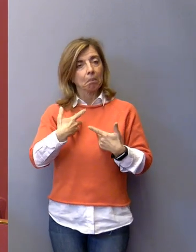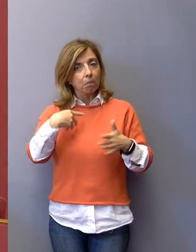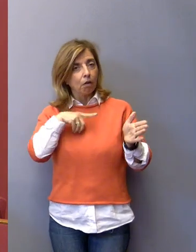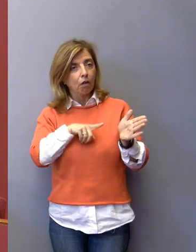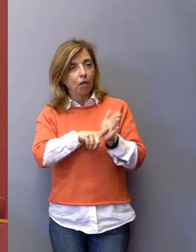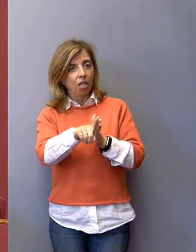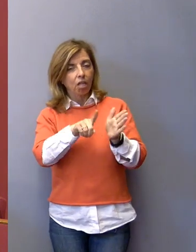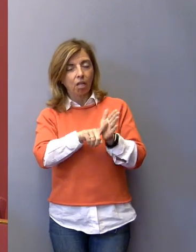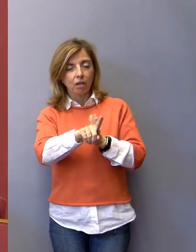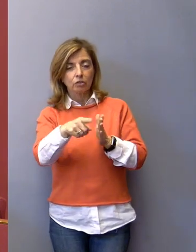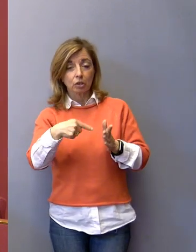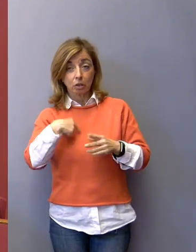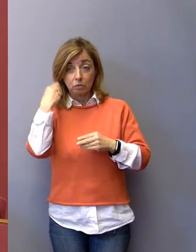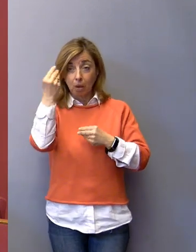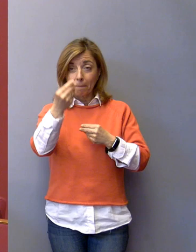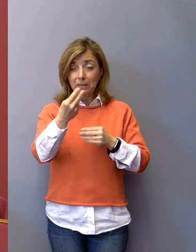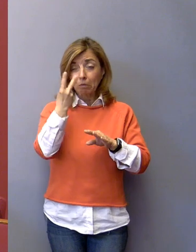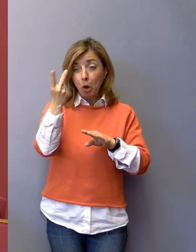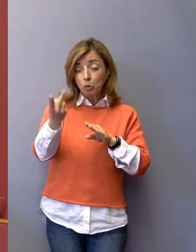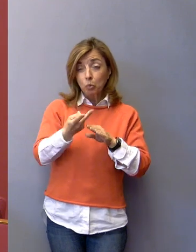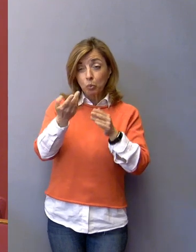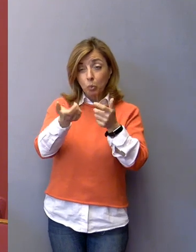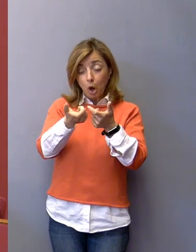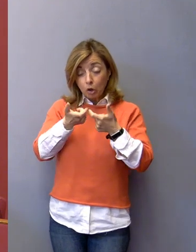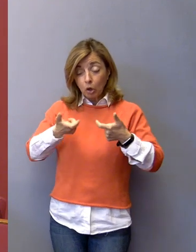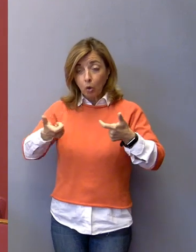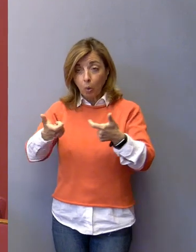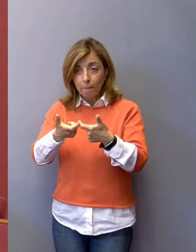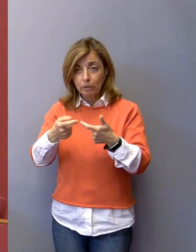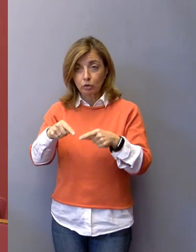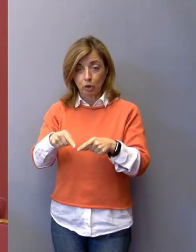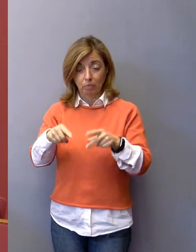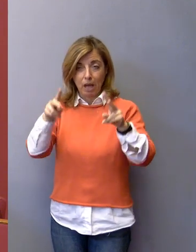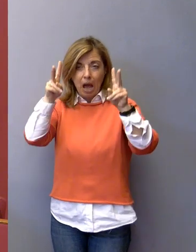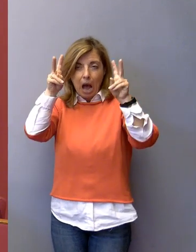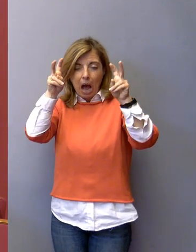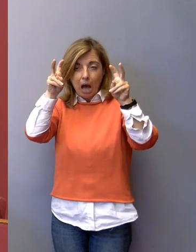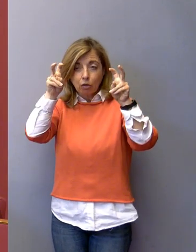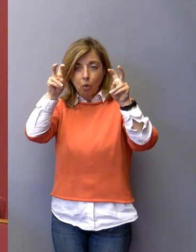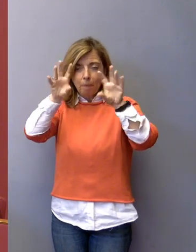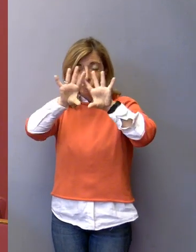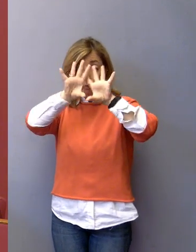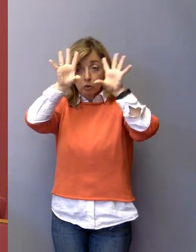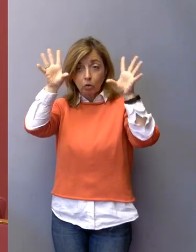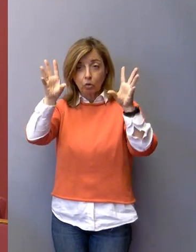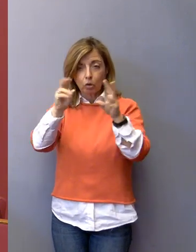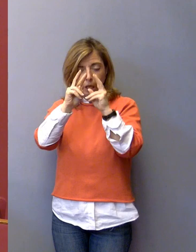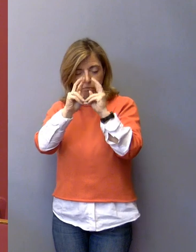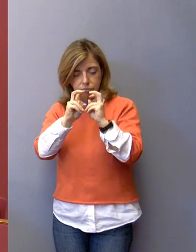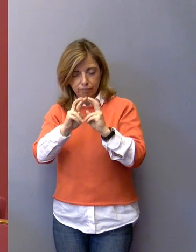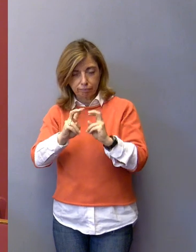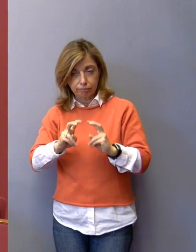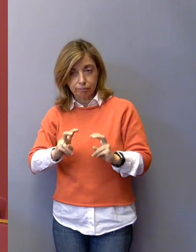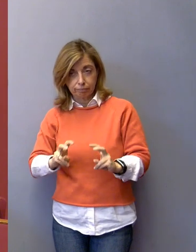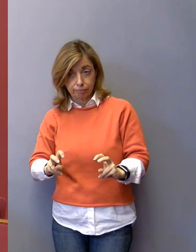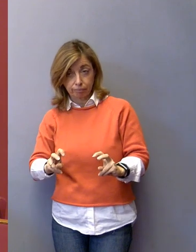sia sufficiente un paio d'ore di commissione per sviscerare nella totalità diciamo dei punti